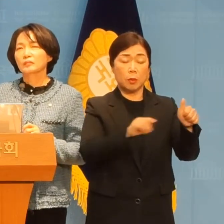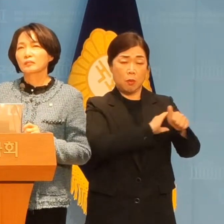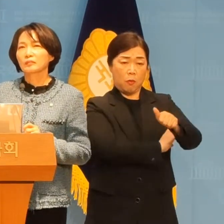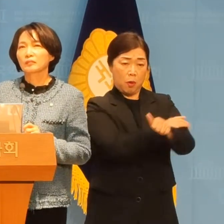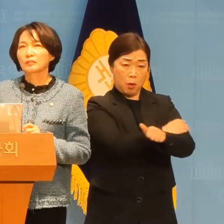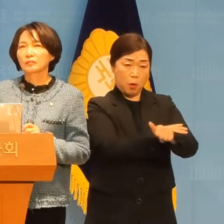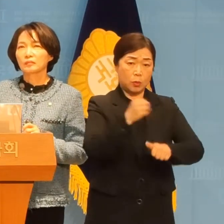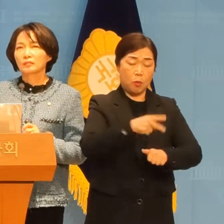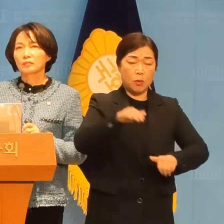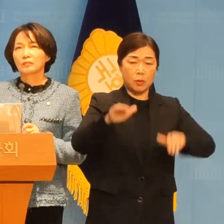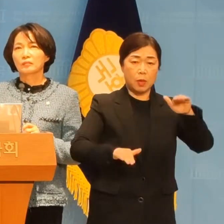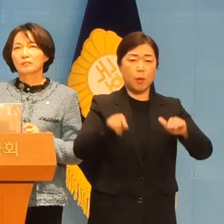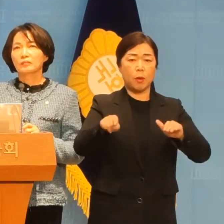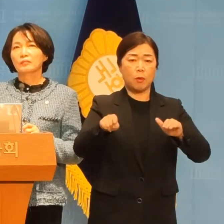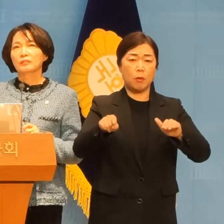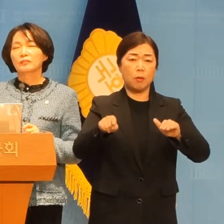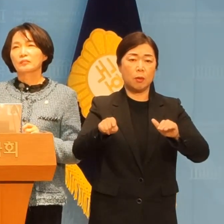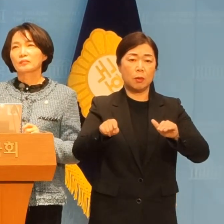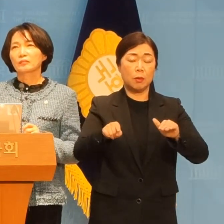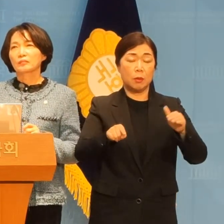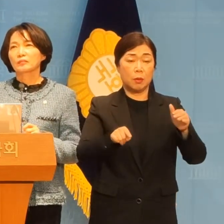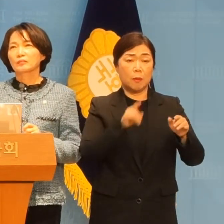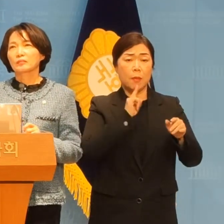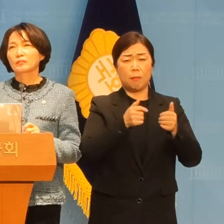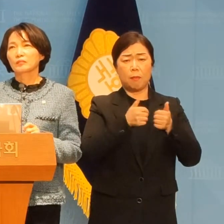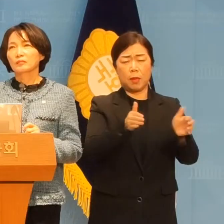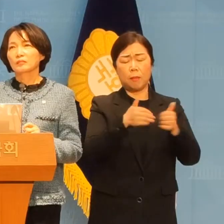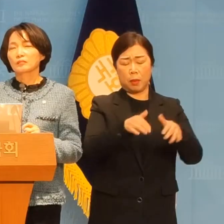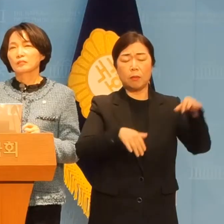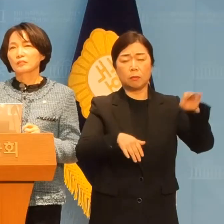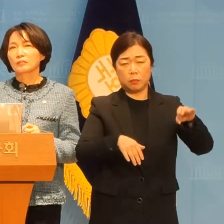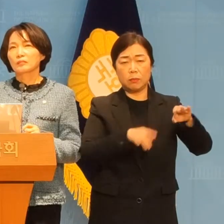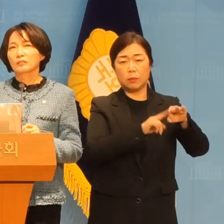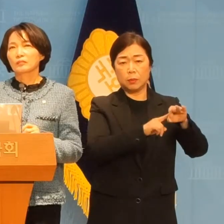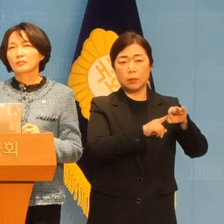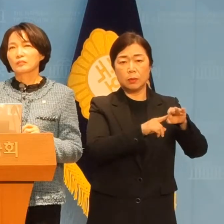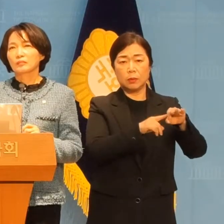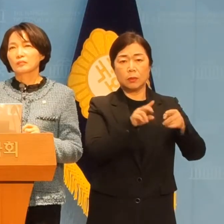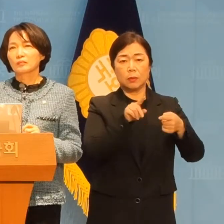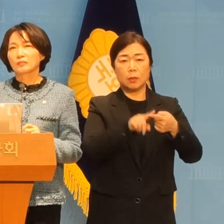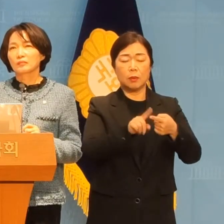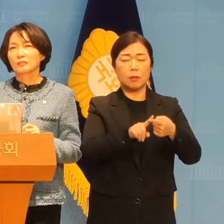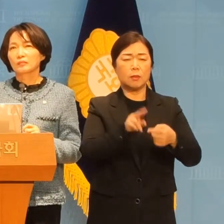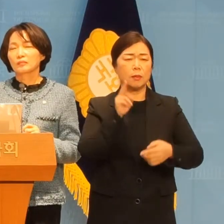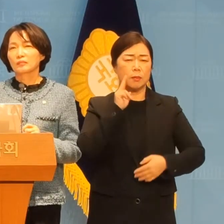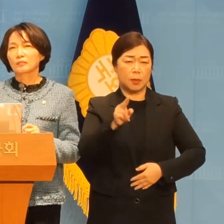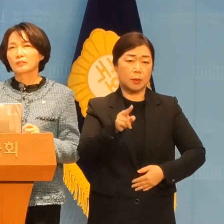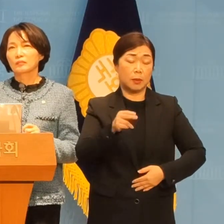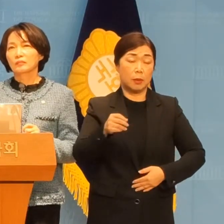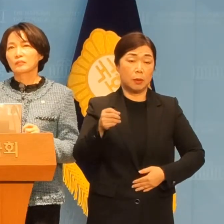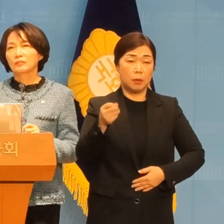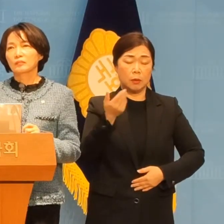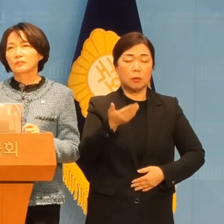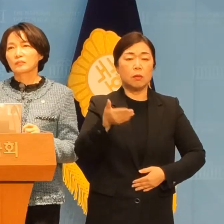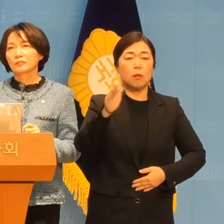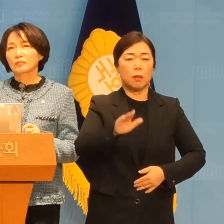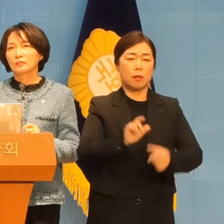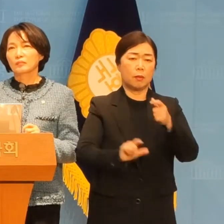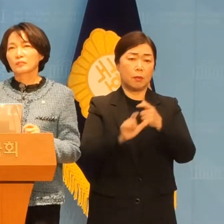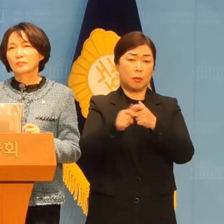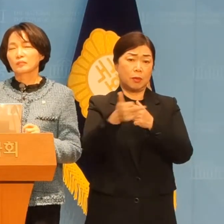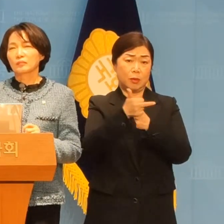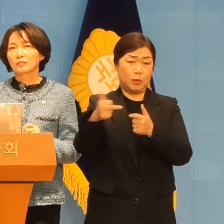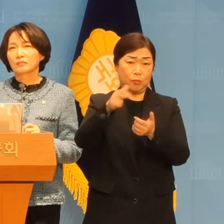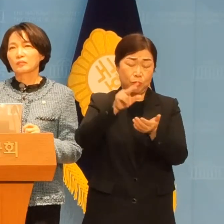무시한 발언으로서 그 자체로 매우 심각한 문제입니다. 그러나 더 큰 문제는 사회적